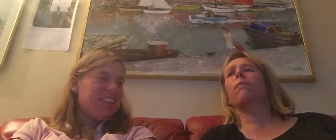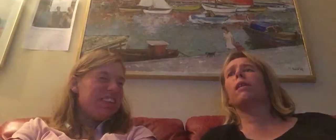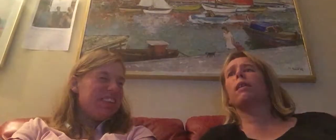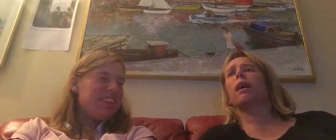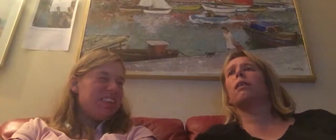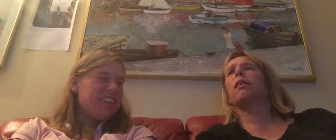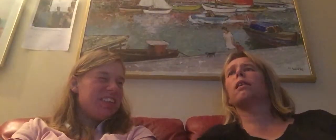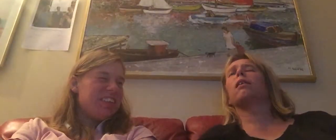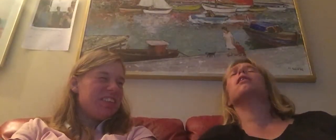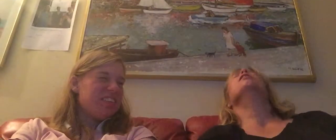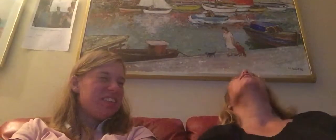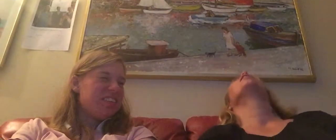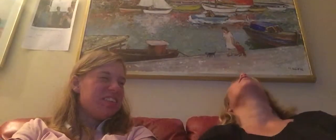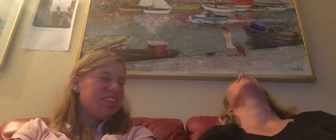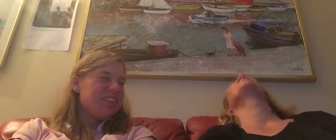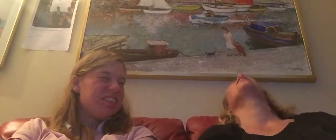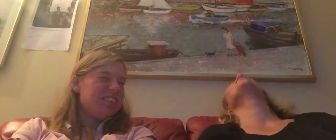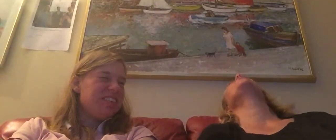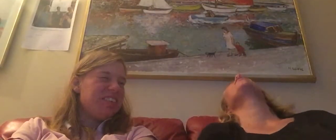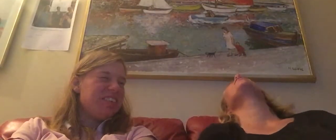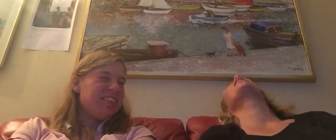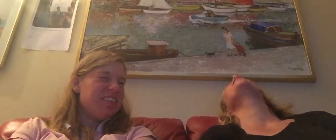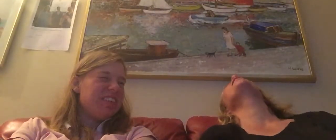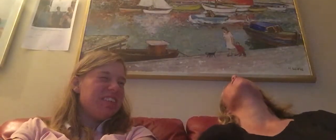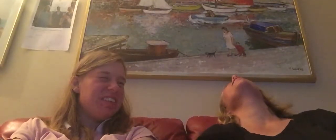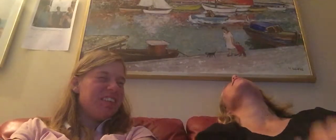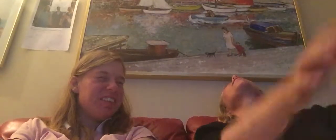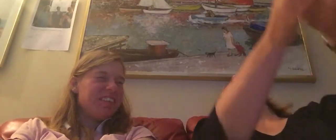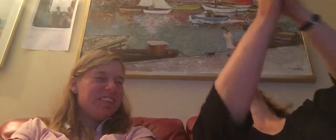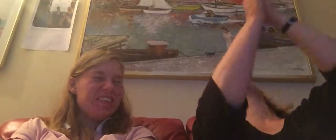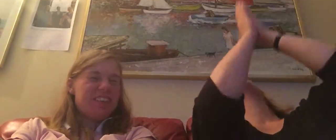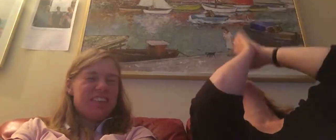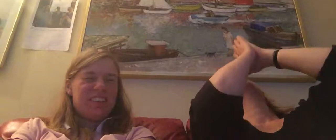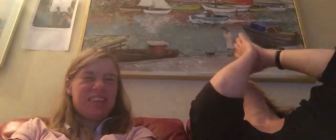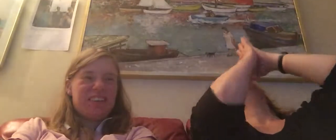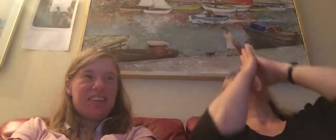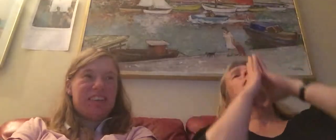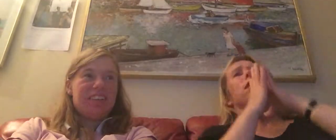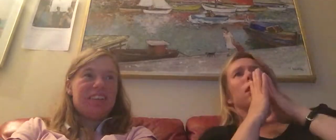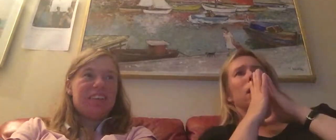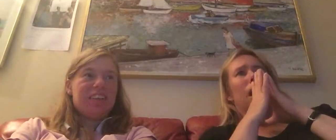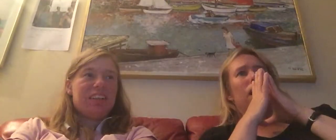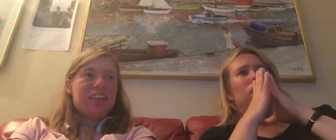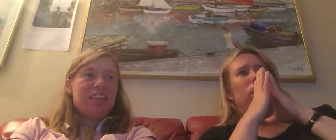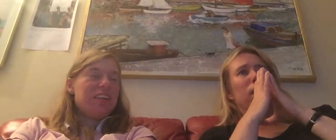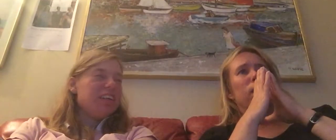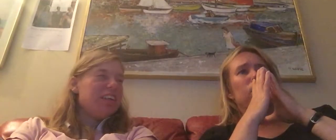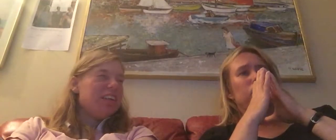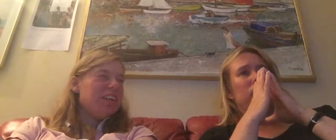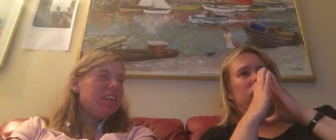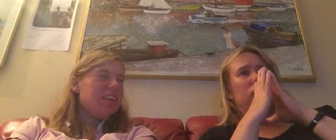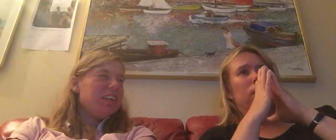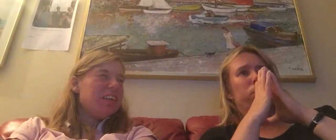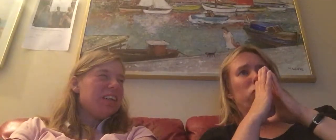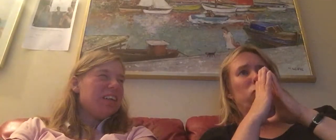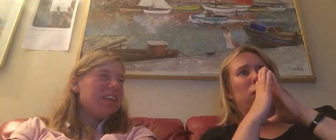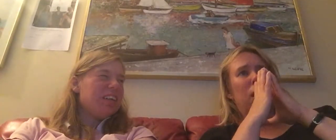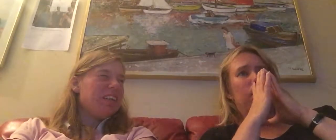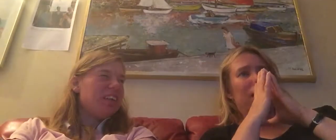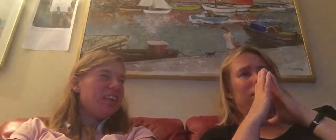inte. Han sitter. Han är död. Han lever inte. Han sitter. Han bor i Gruppotto där Marcus